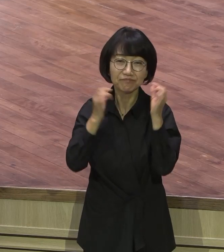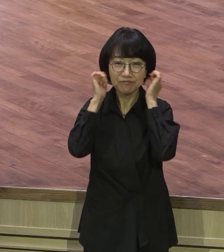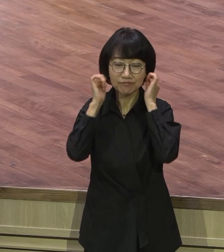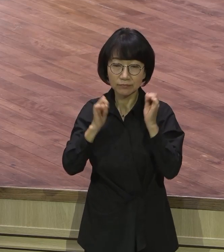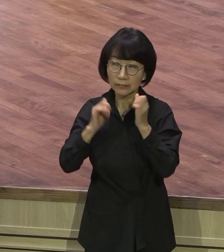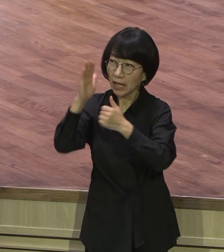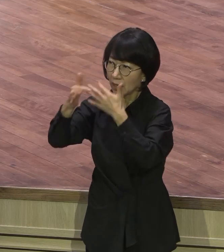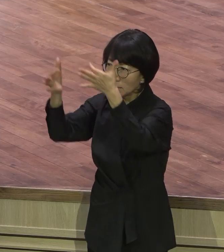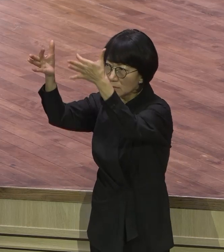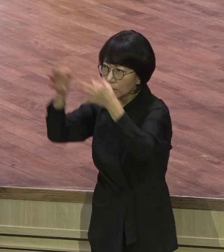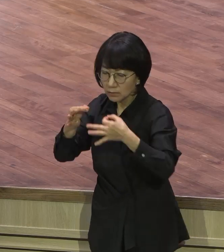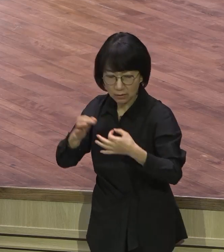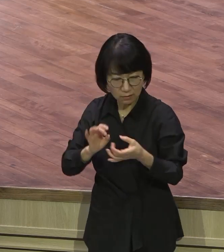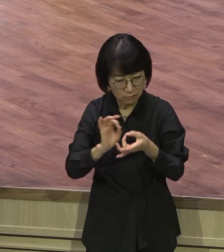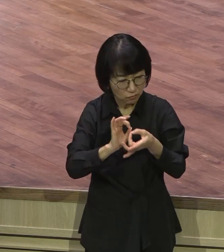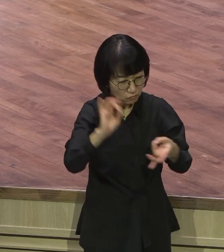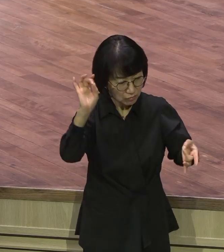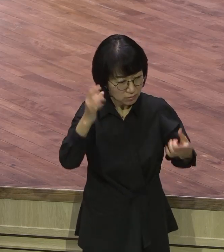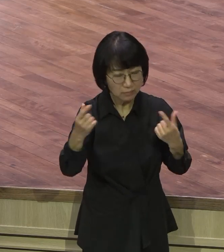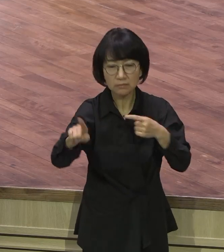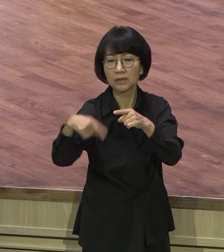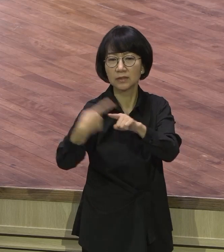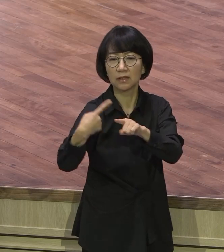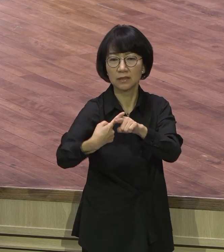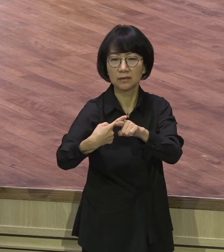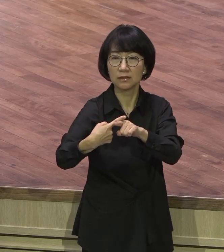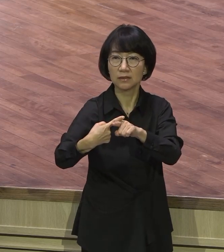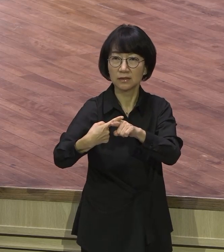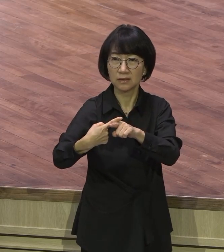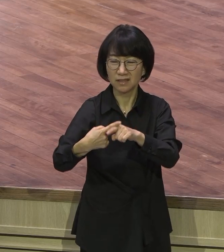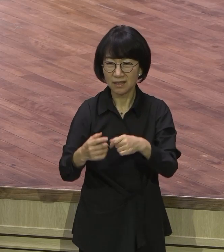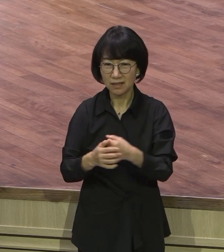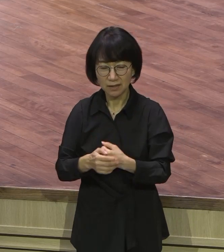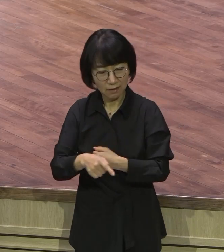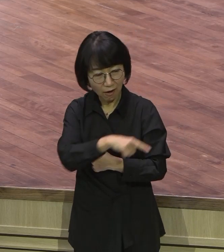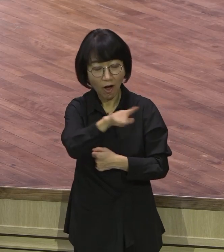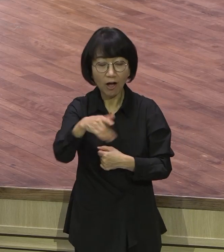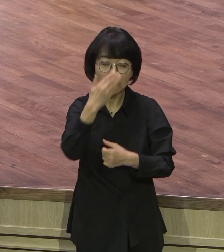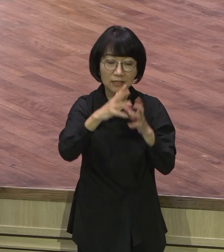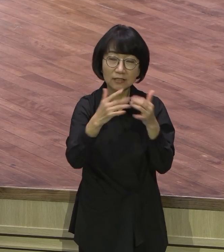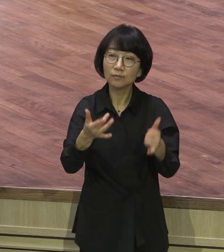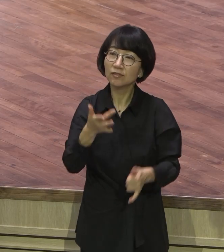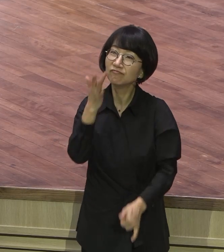우상 숭배야 우상이야 이 장신구들이 다 이것들은 못 느끼는 거예요.